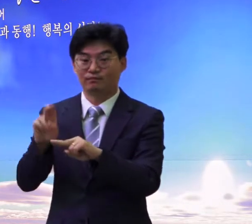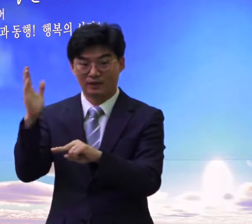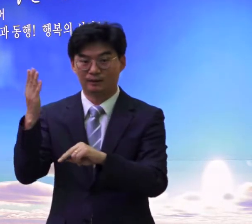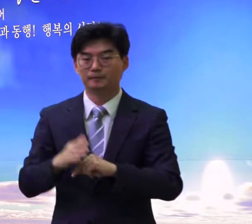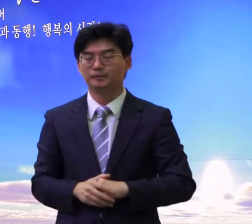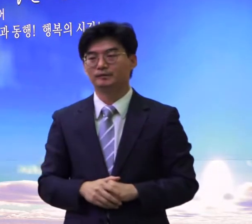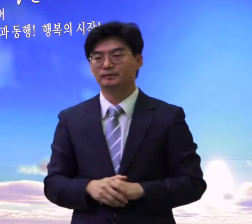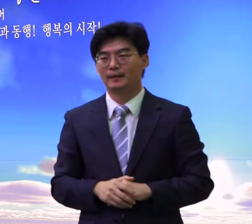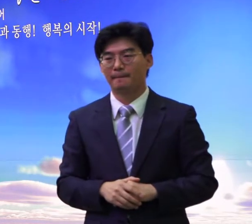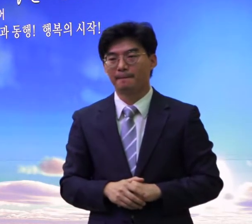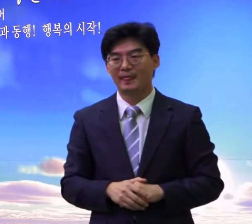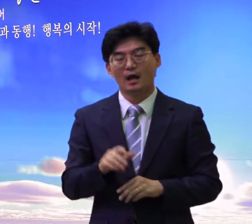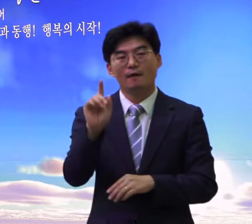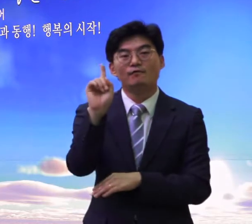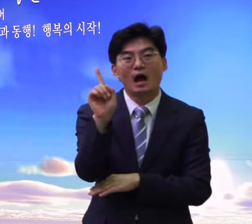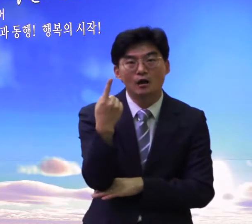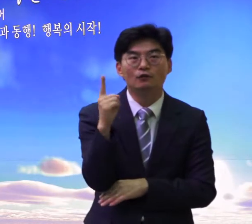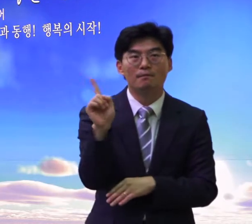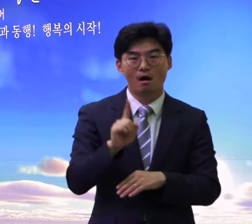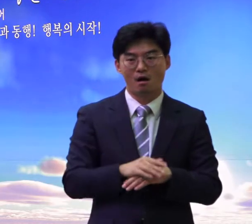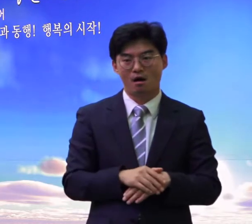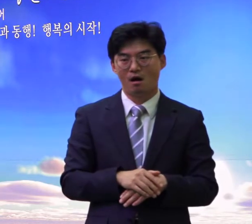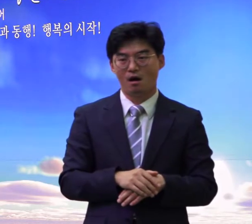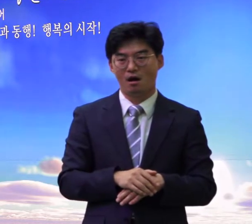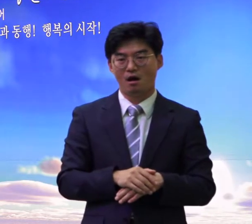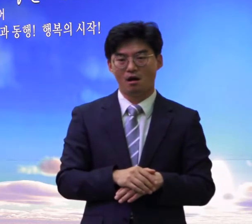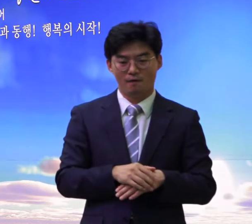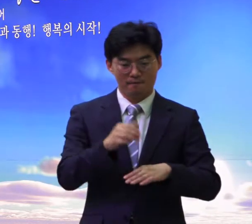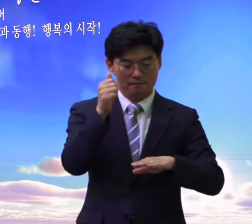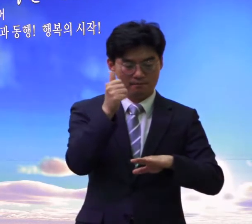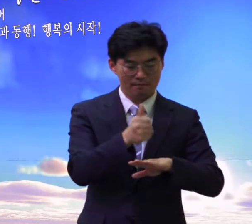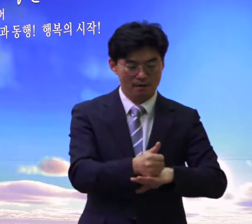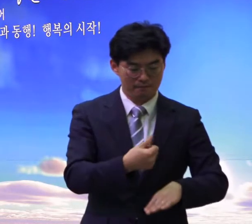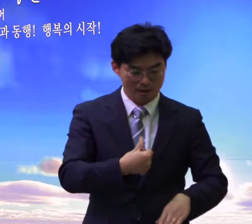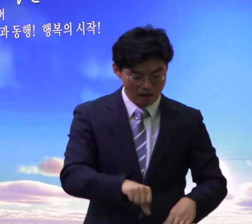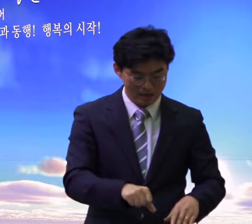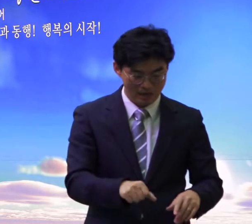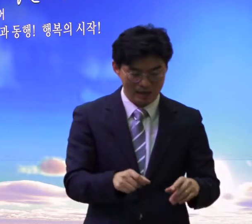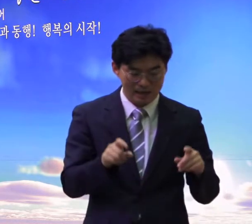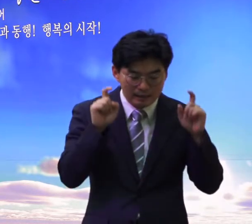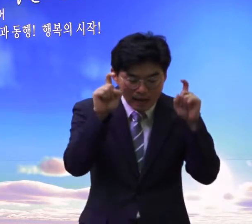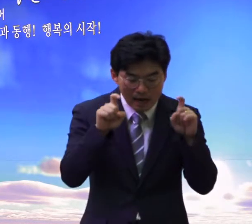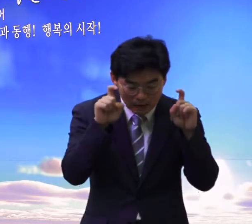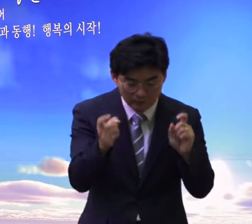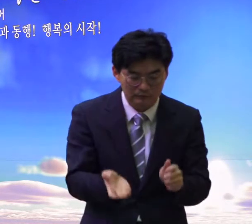막내로 태어나서 광야에 나가서 양치는 목동으로 지냈죠.